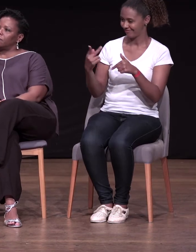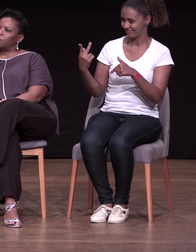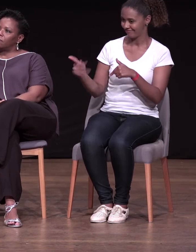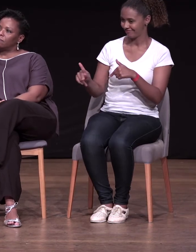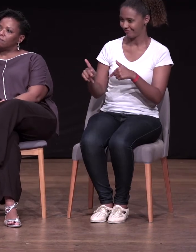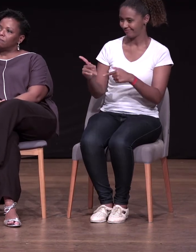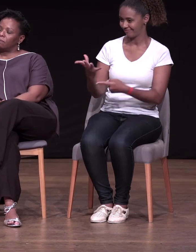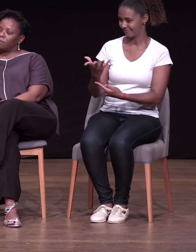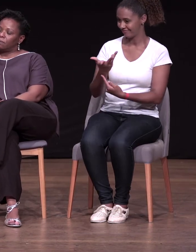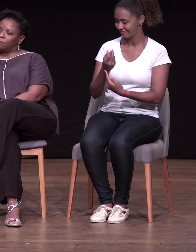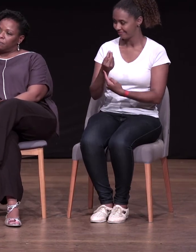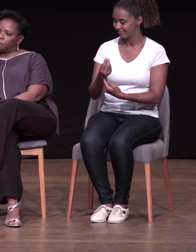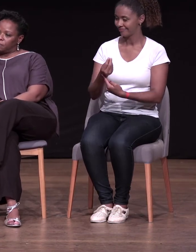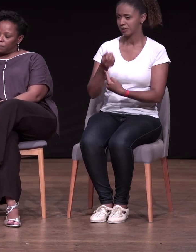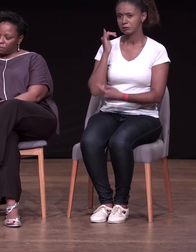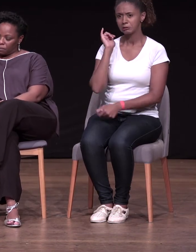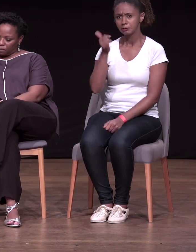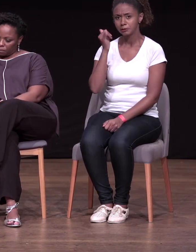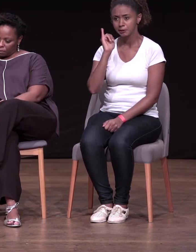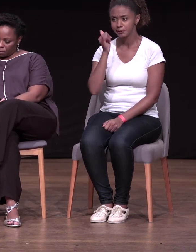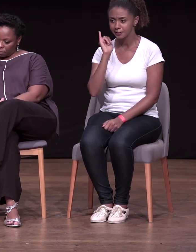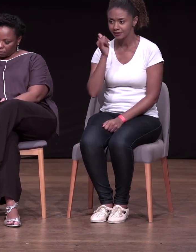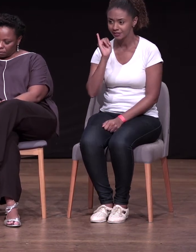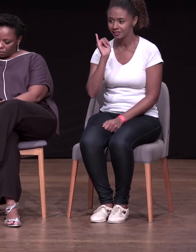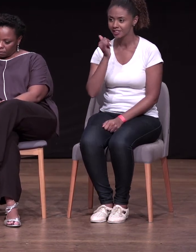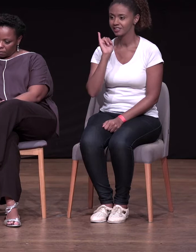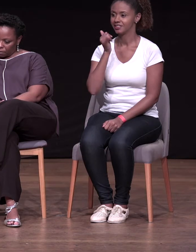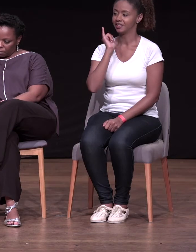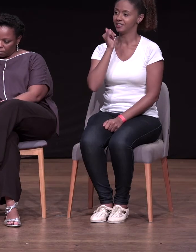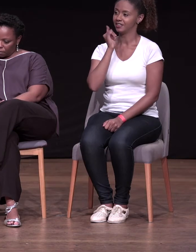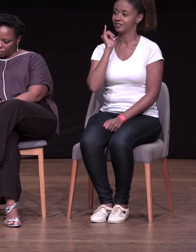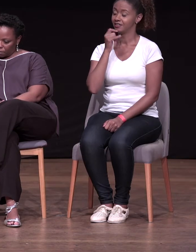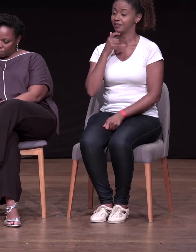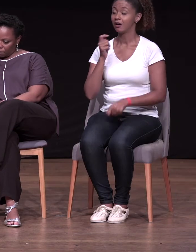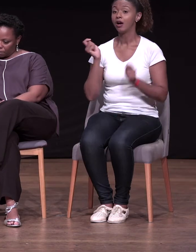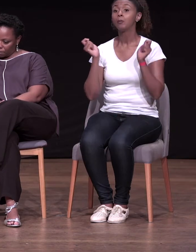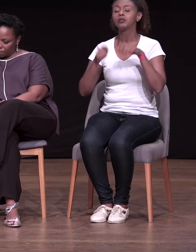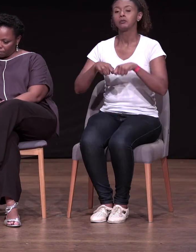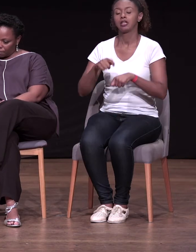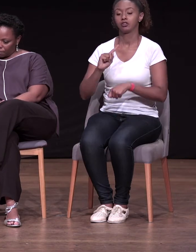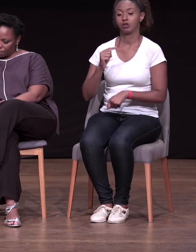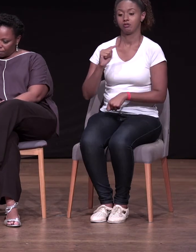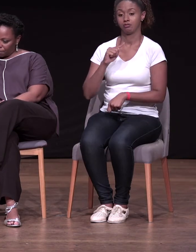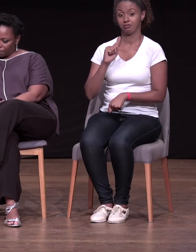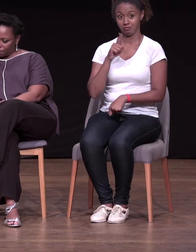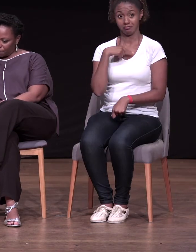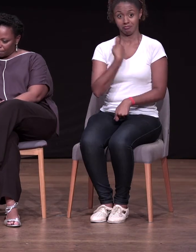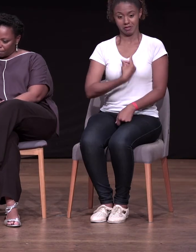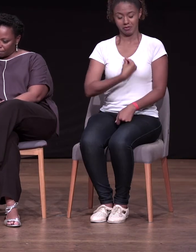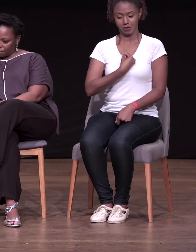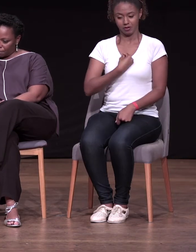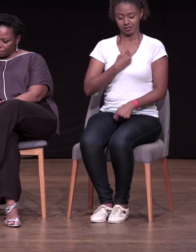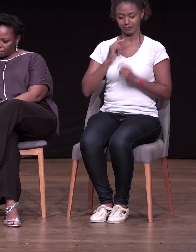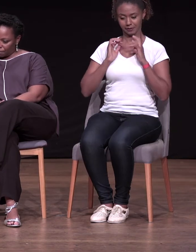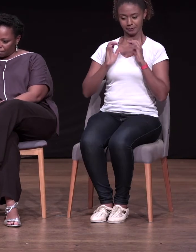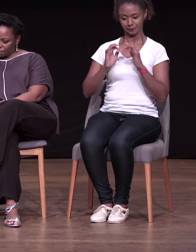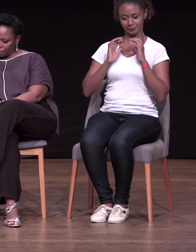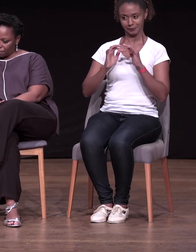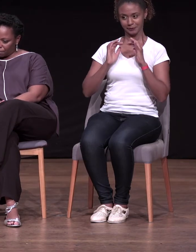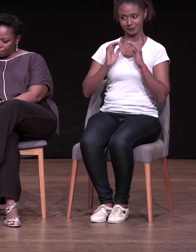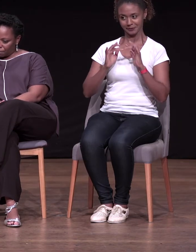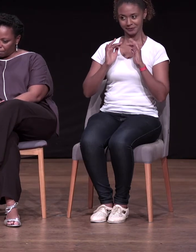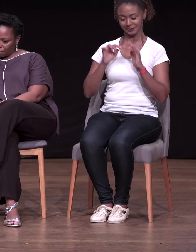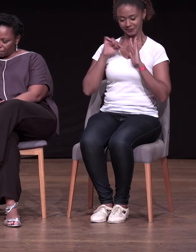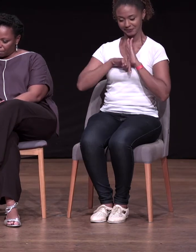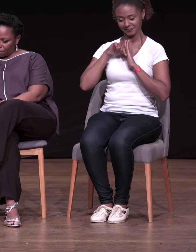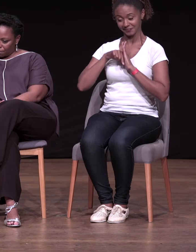enunciando e trazendo e reelaborando a possibilidade de se pensar a sua vida, né, a partir da realidade imediata que nos